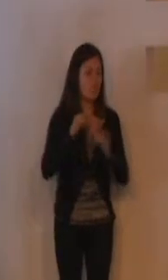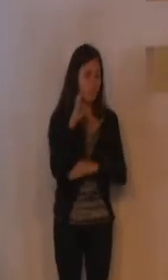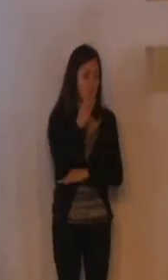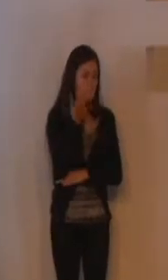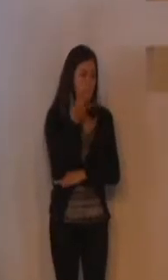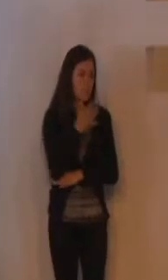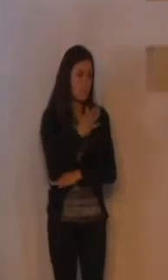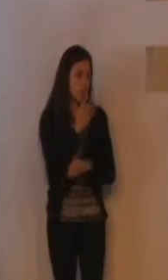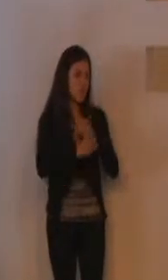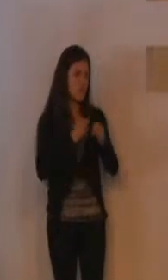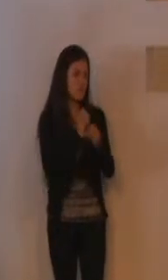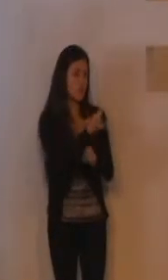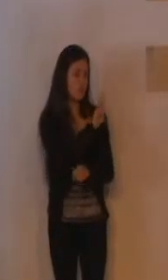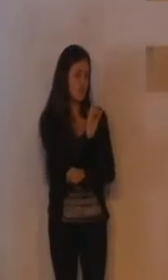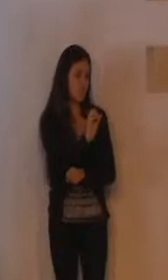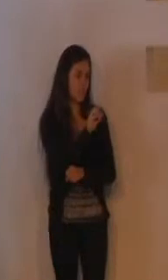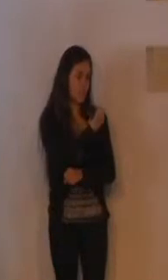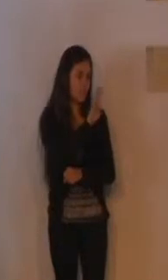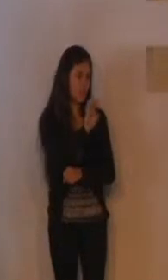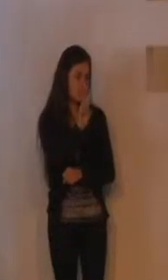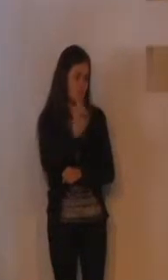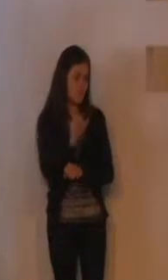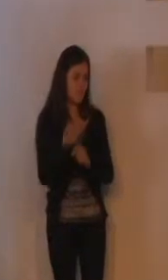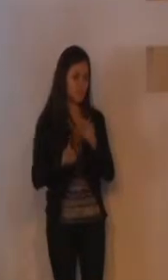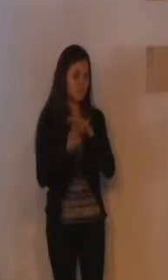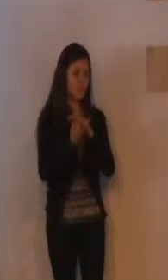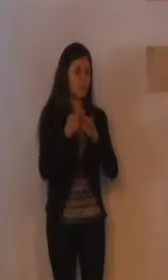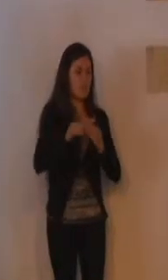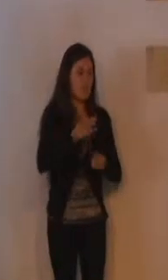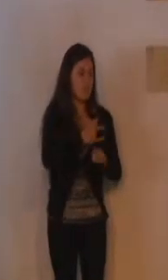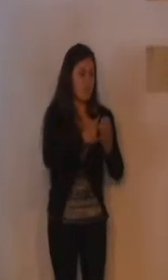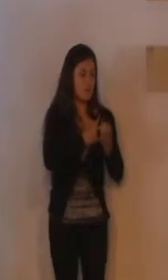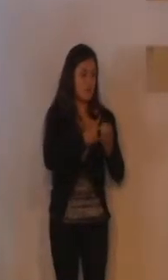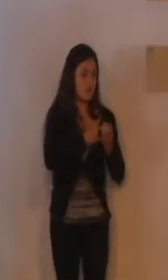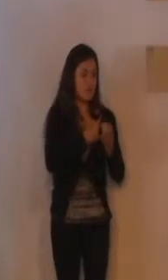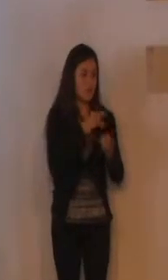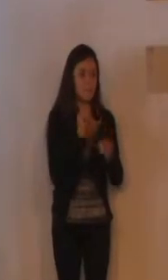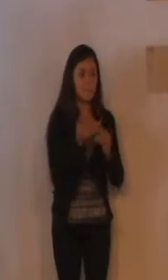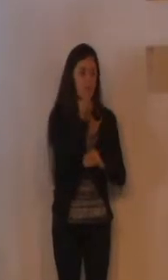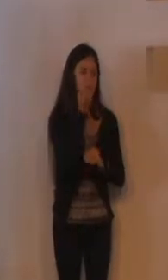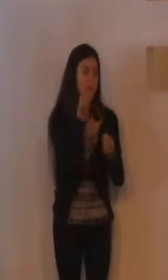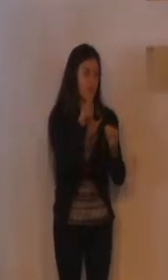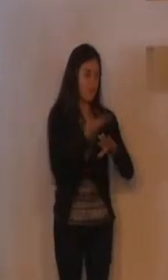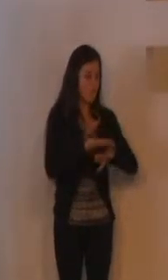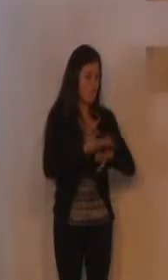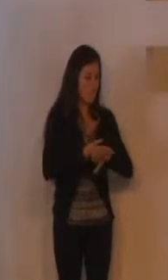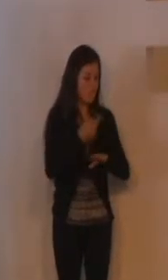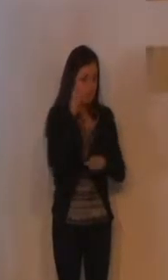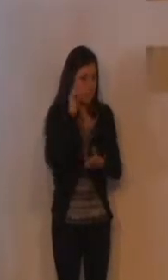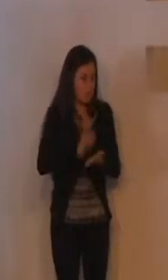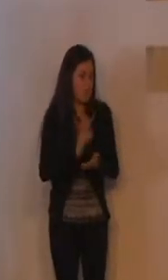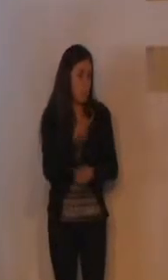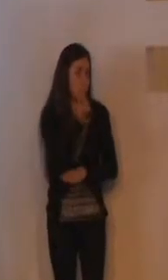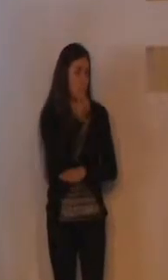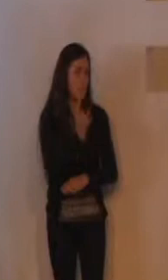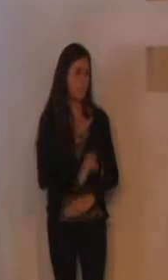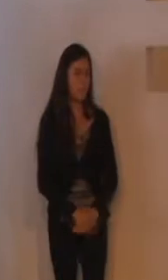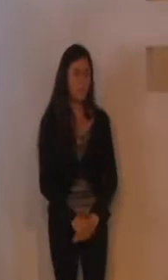en nuestro medio más o menos por los años 70, y la Universidad Pedagógica ha sido pionera, o es